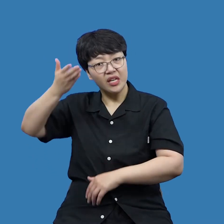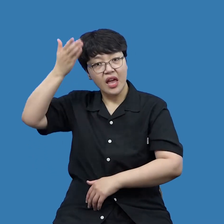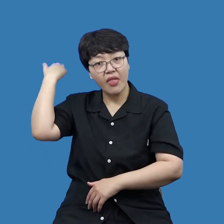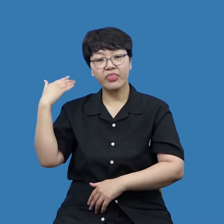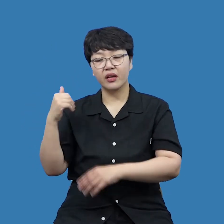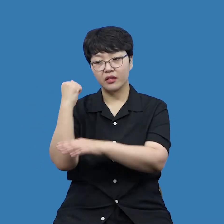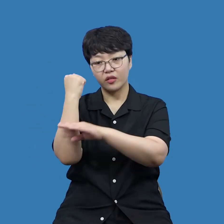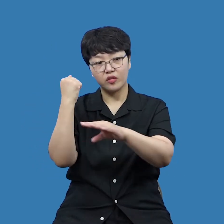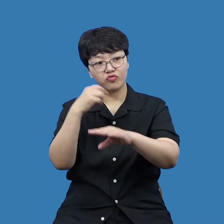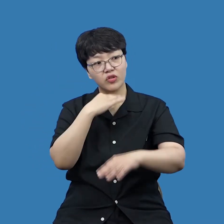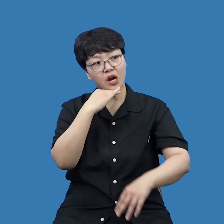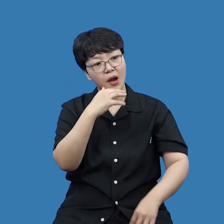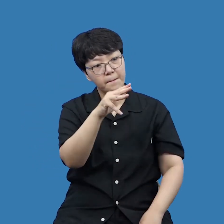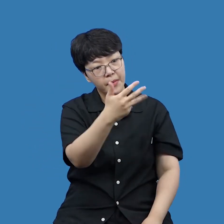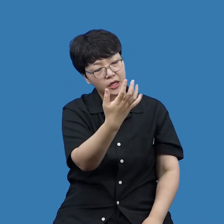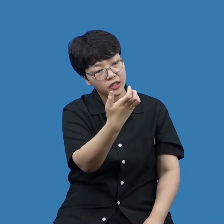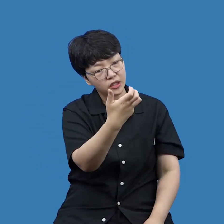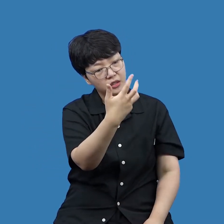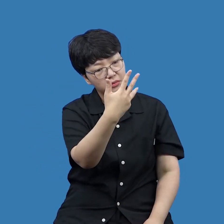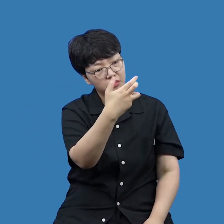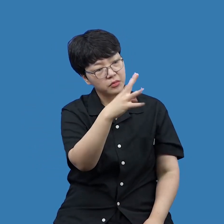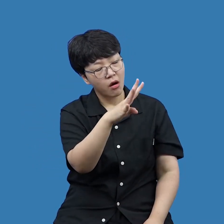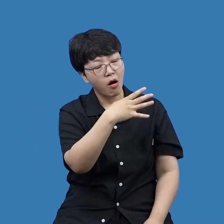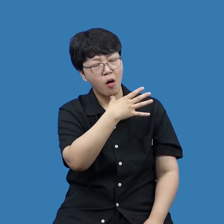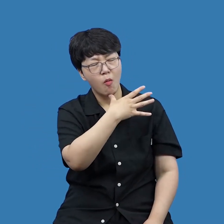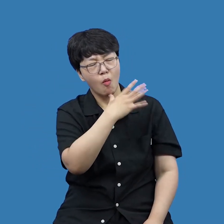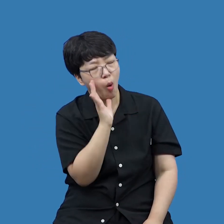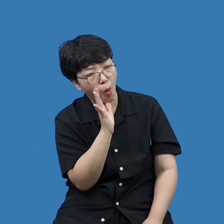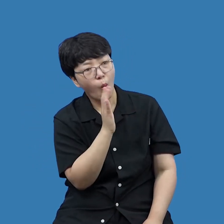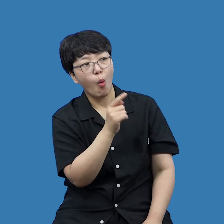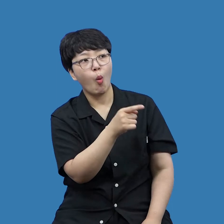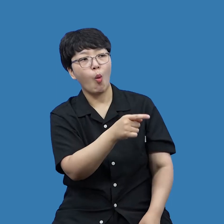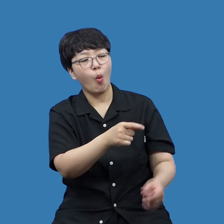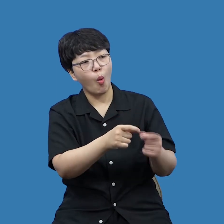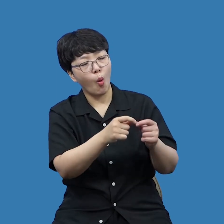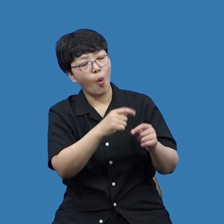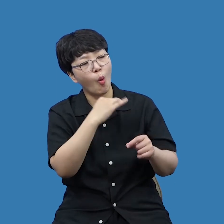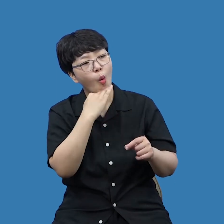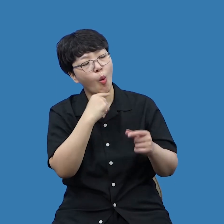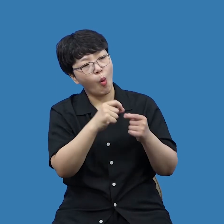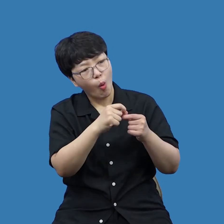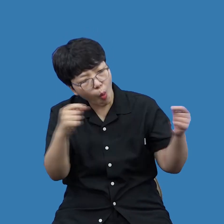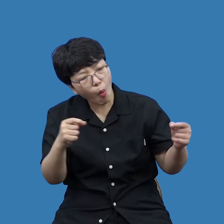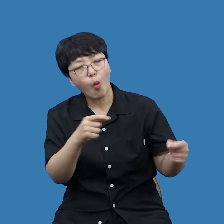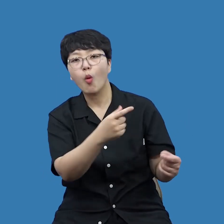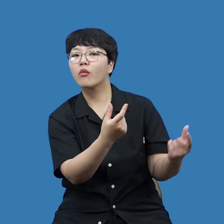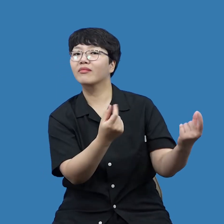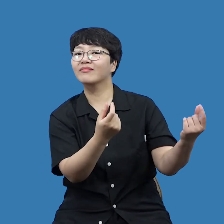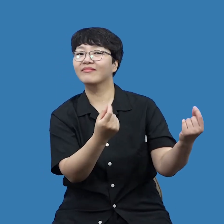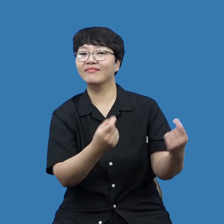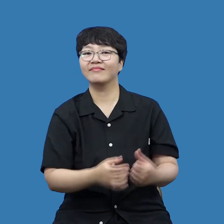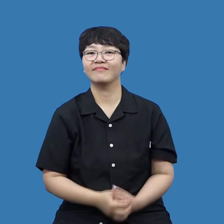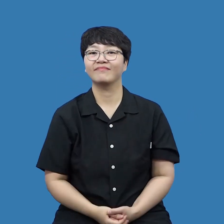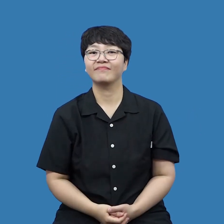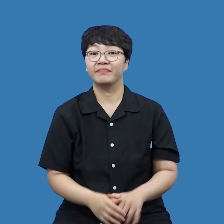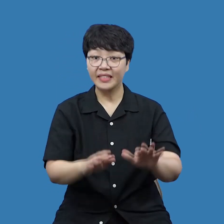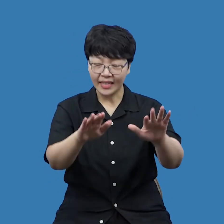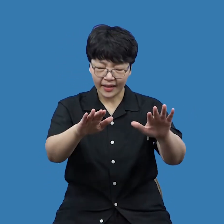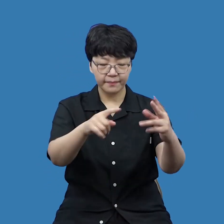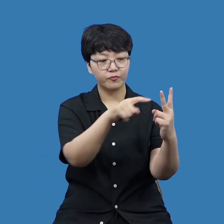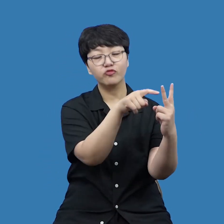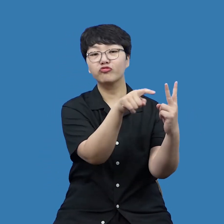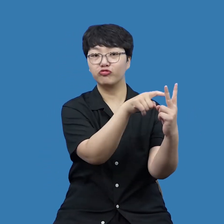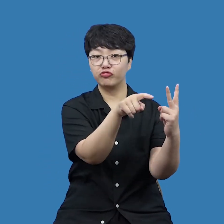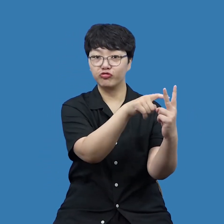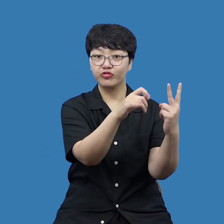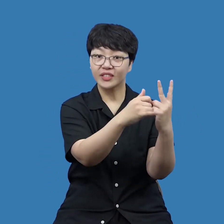뭐 굉장히 늙은 나이죠. 고령이죠. 최고령입니다. 우리 시대에 살아도. 자, 그런데 이들이 모두